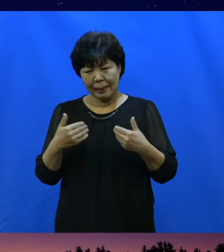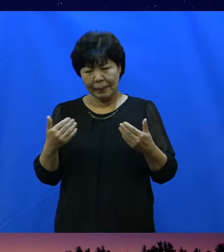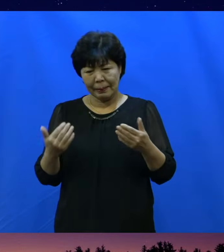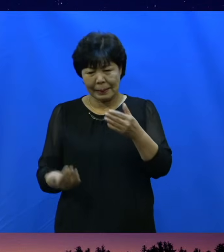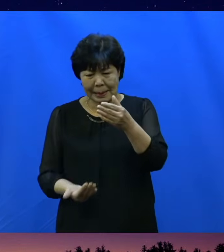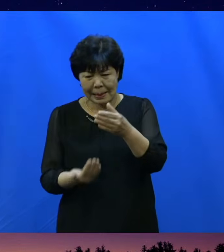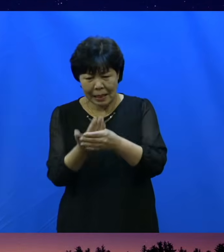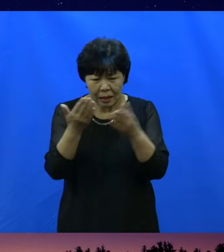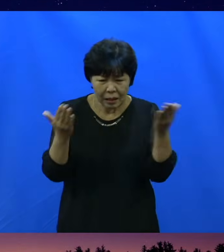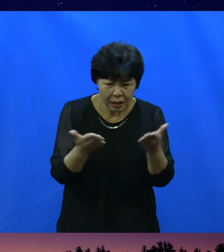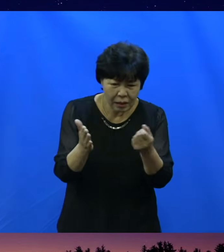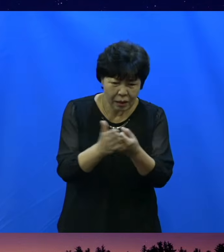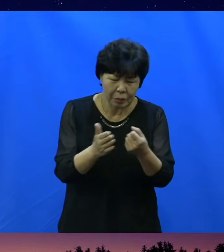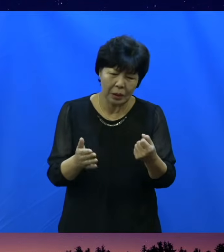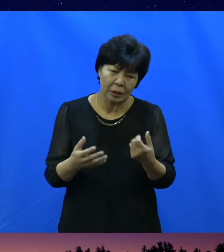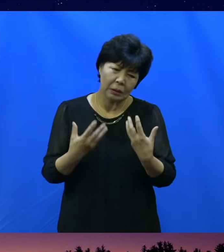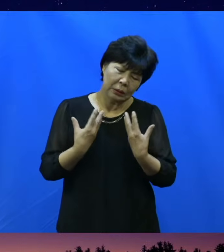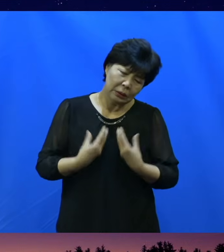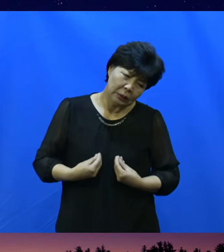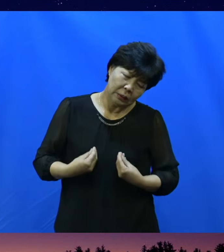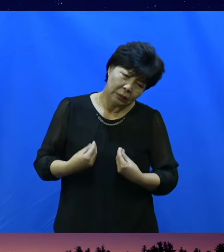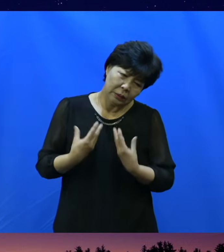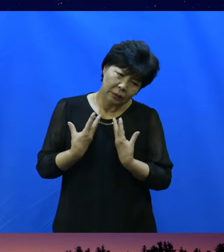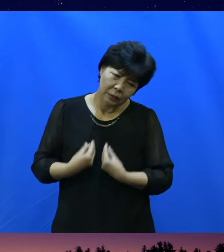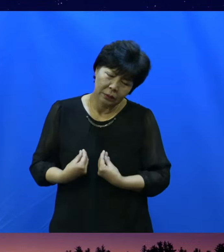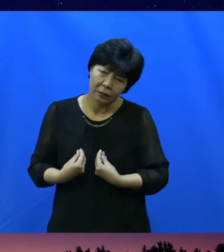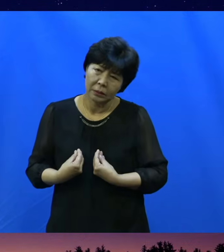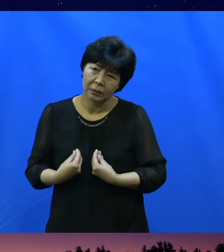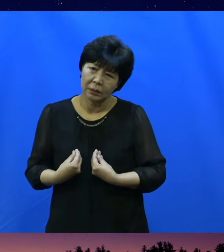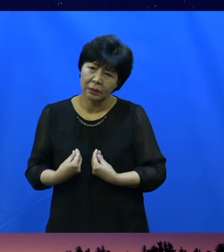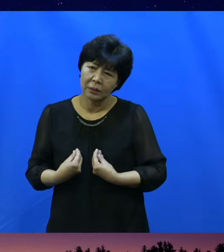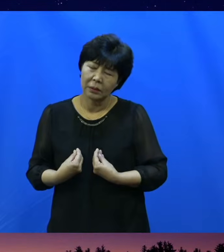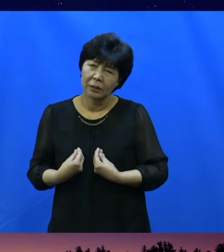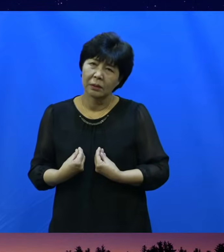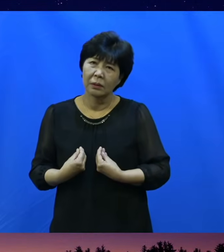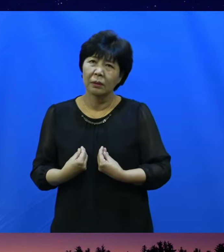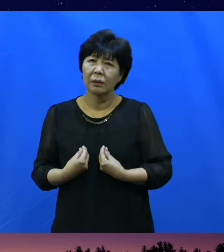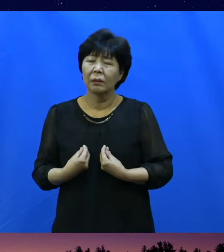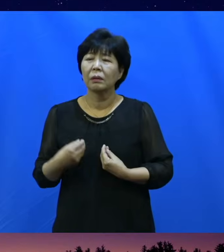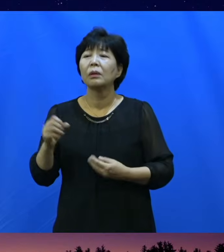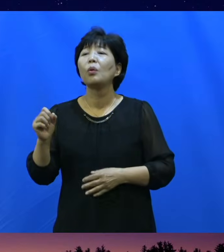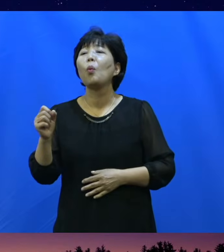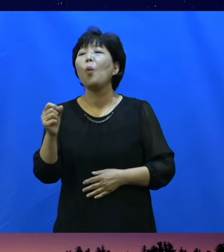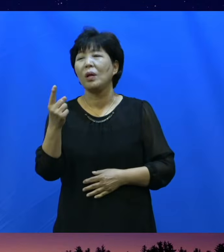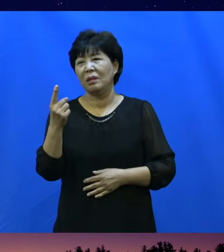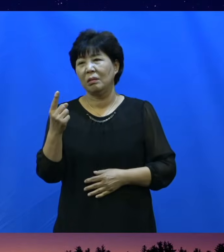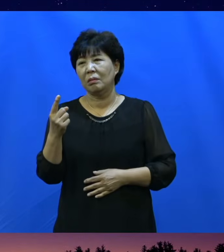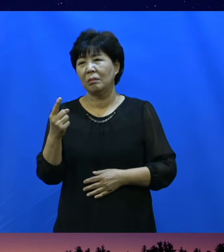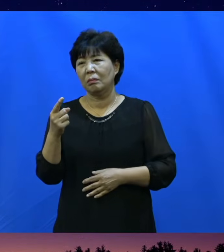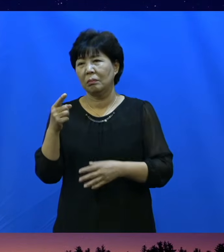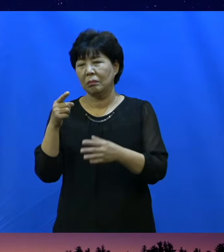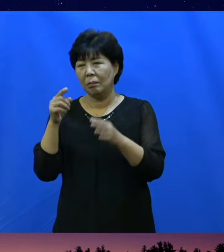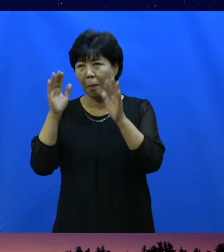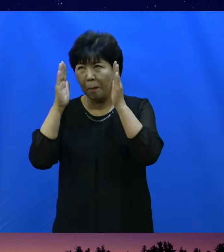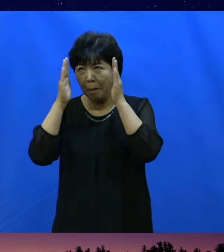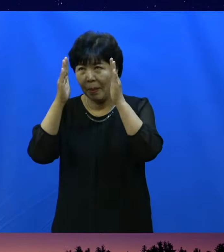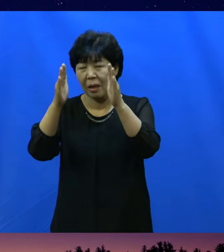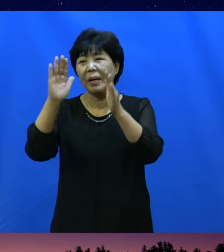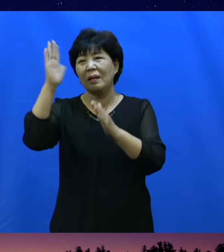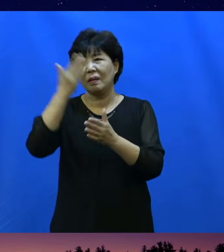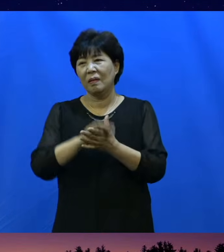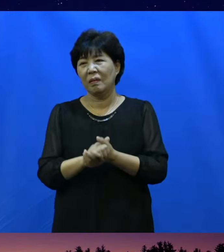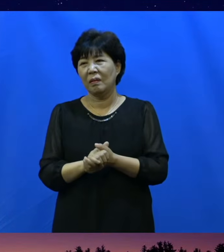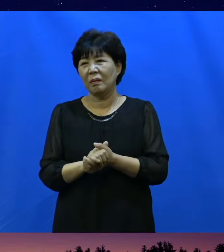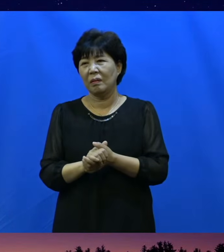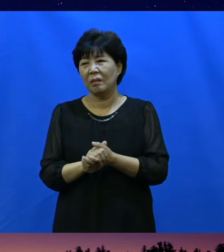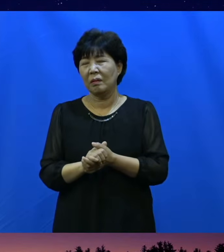계속해서 실망감이 찾아오지? 예. 그거를 이렇게 영적인 부분으로 바라봐야 된다는 거죠.